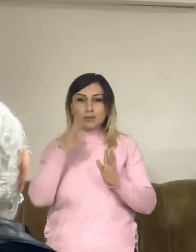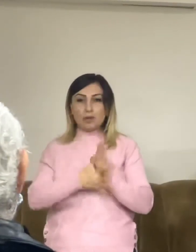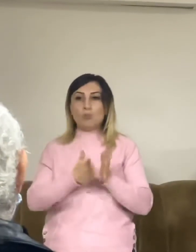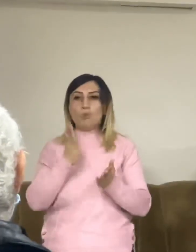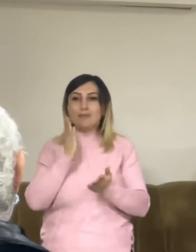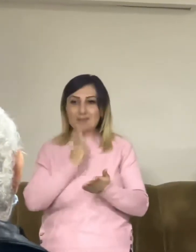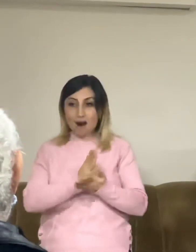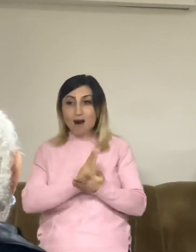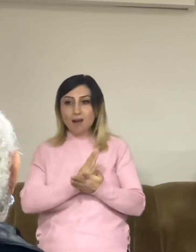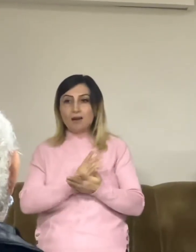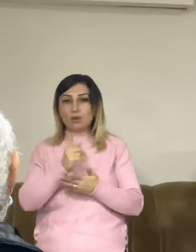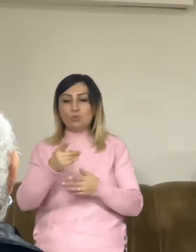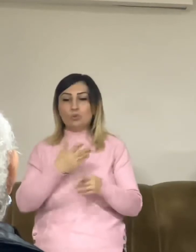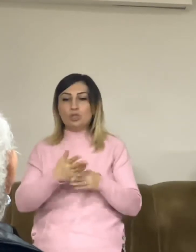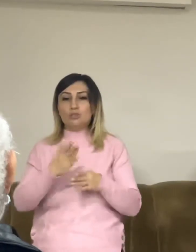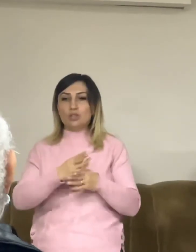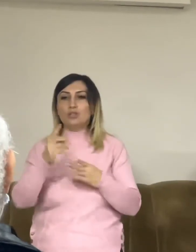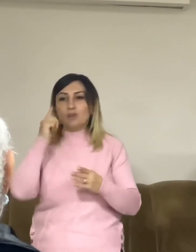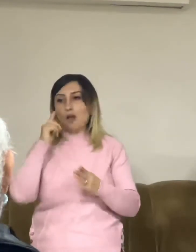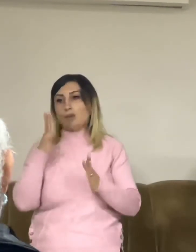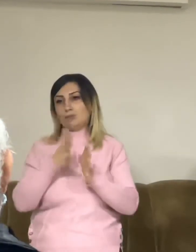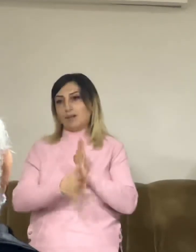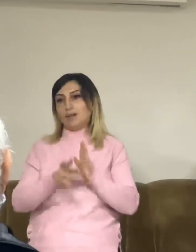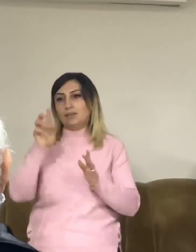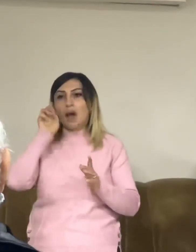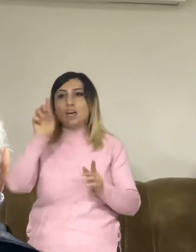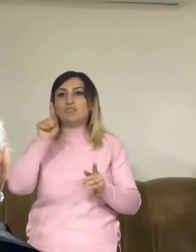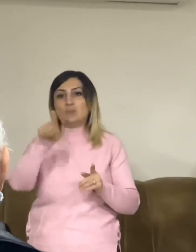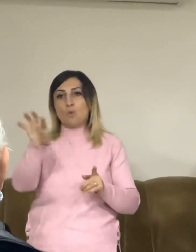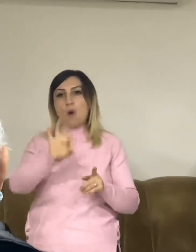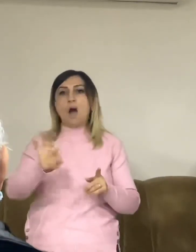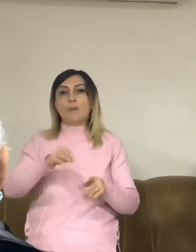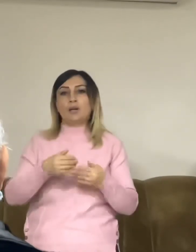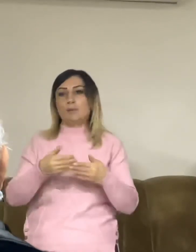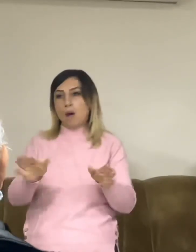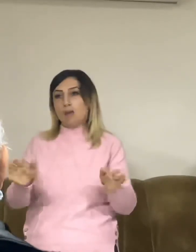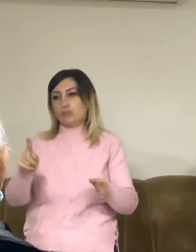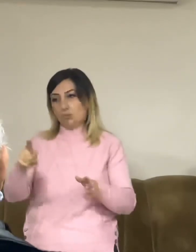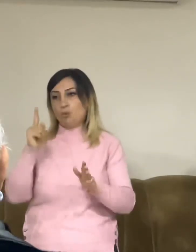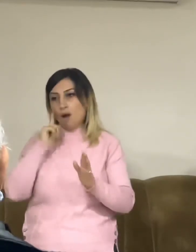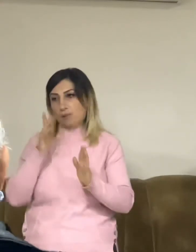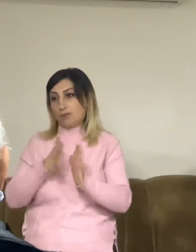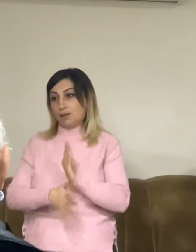ֆոնին, հենց այս ընկալման ֆոնին։ Աստված հաղթանակել է եւ իր